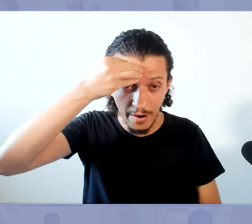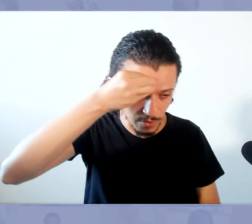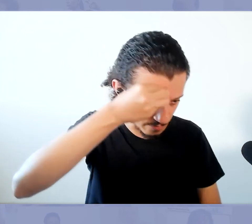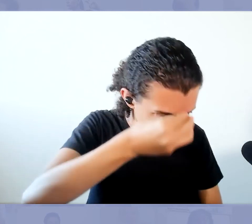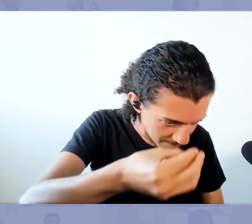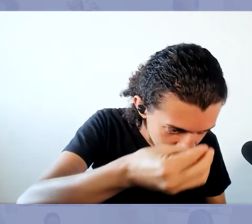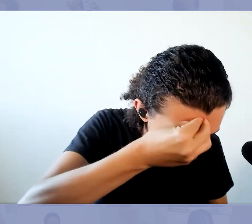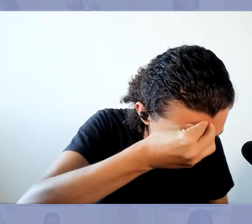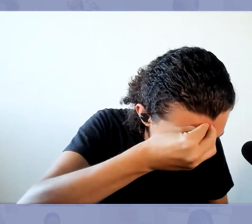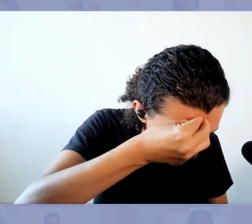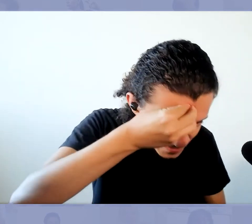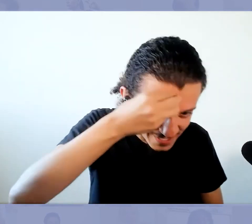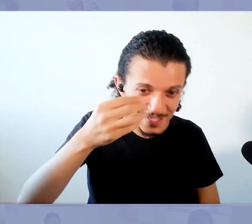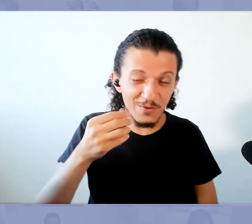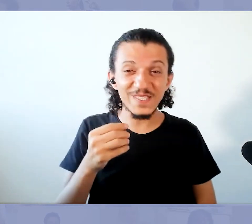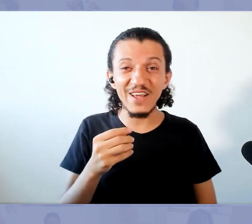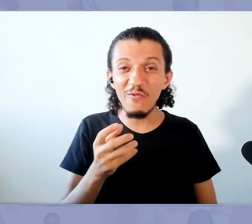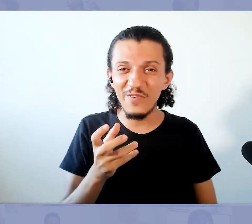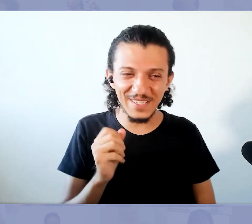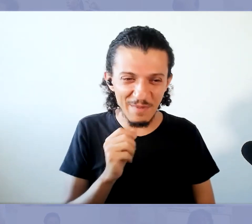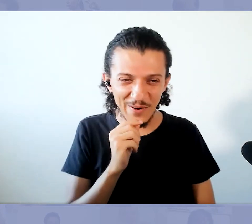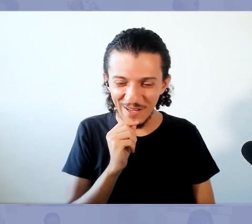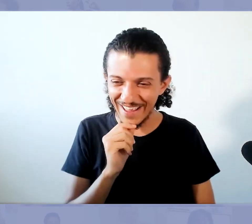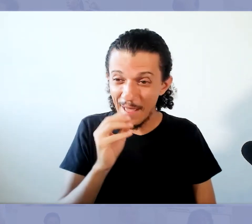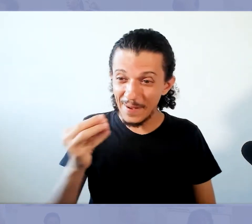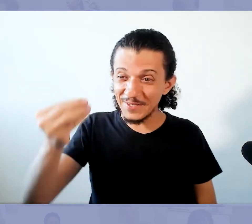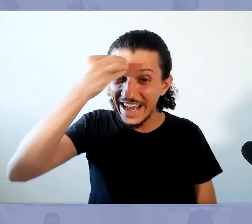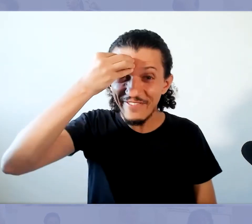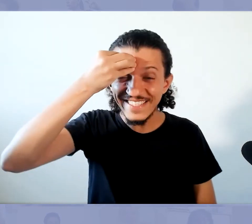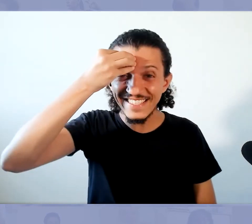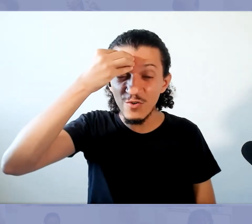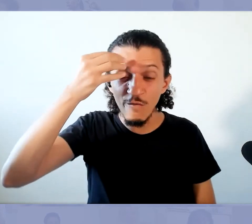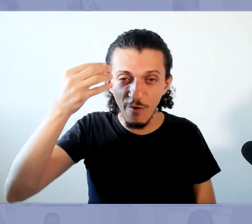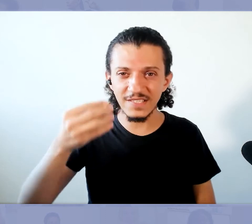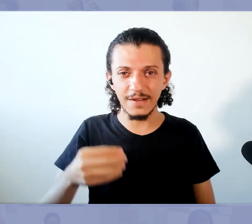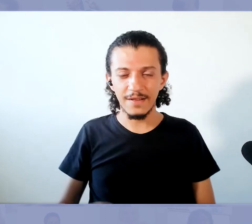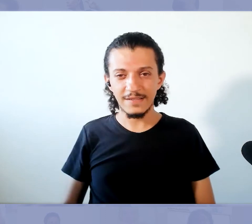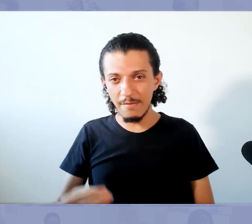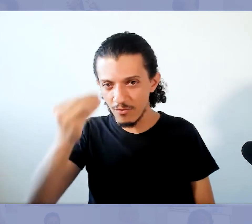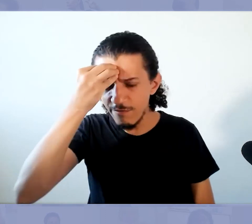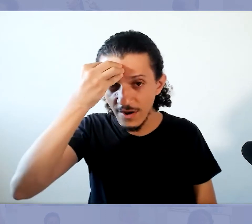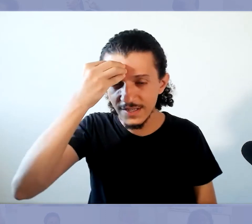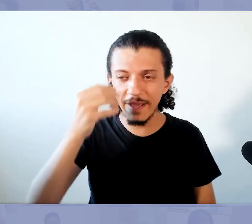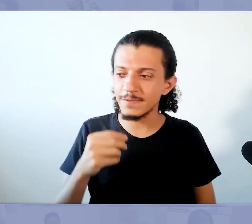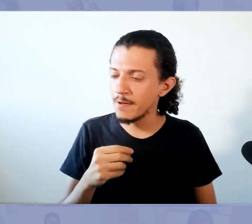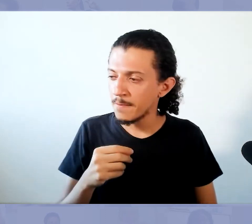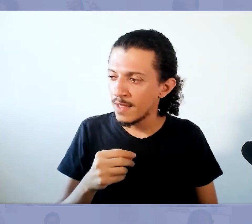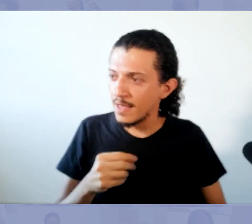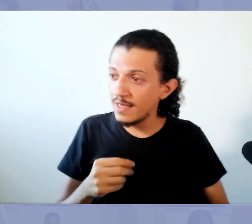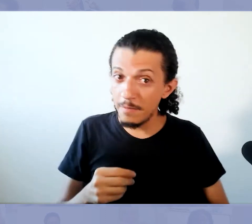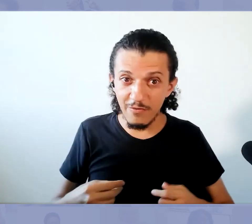até um barulho. Não sei se você consegue ouvir esse barulho aí. Mas o cara fazia assim com força, sabe? Com força